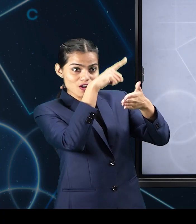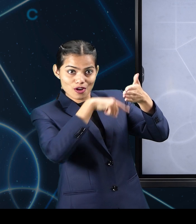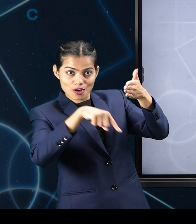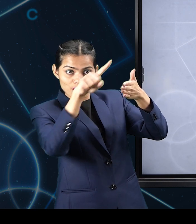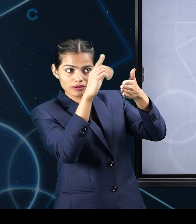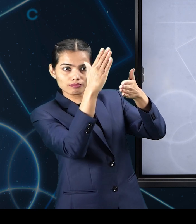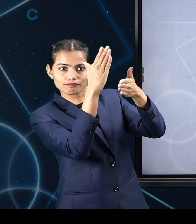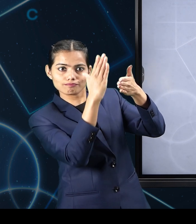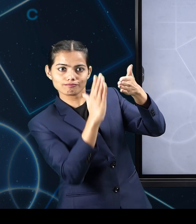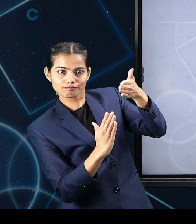जीवा,